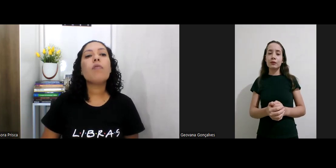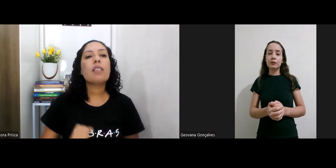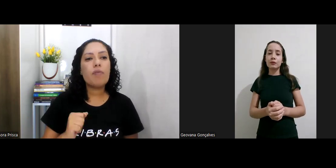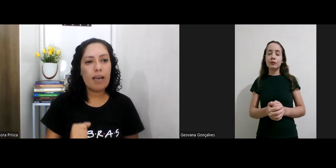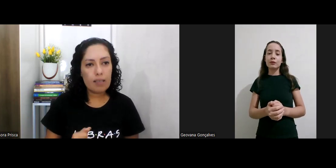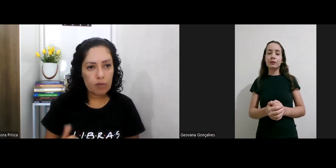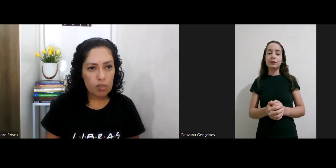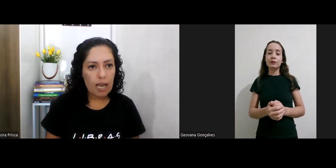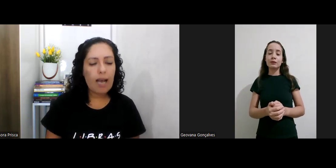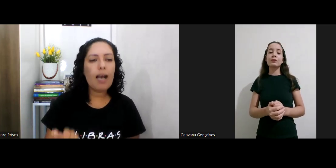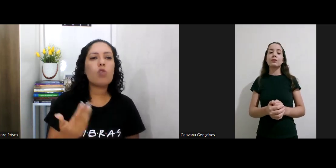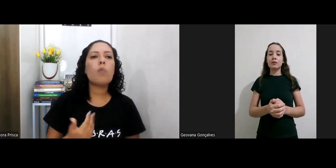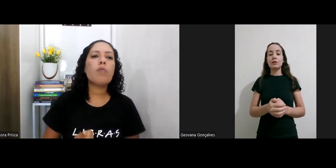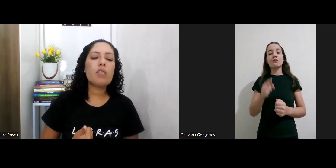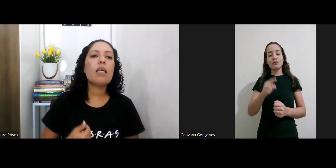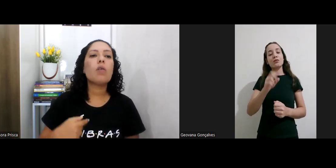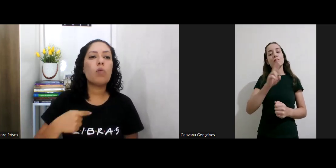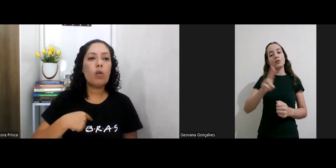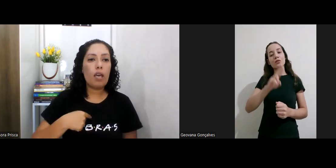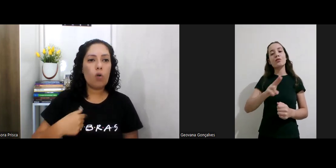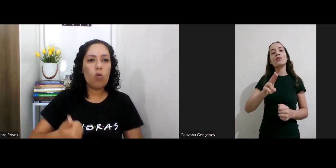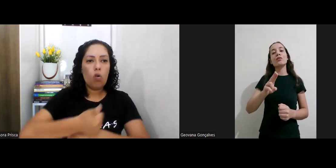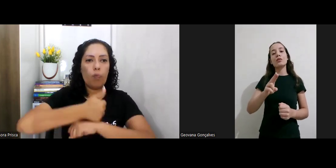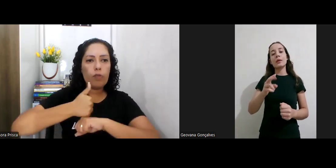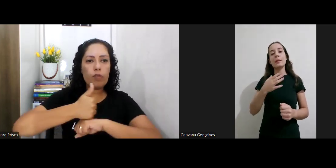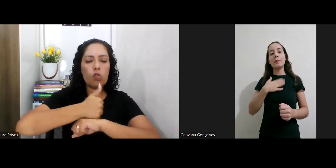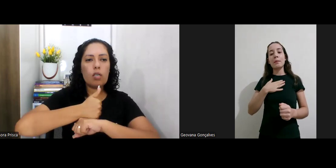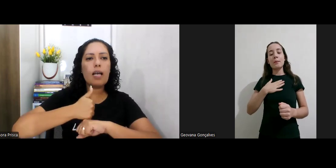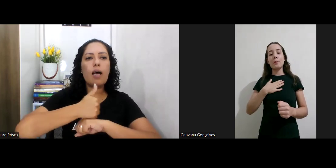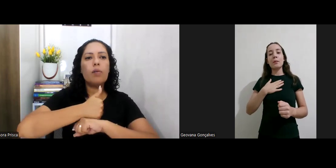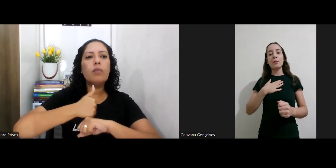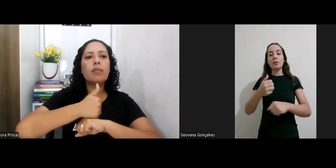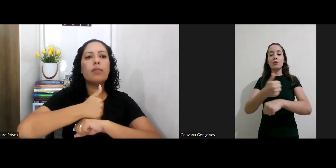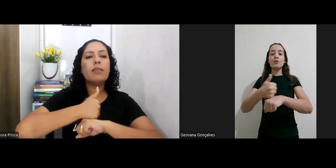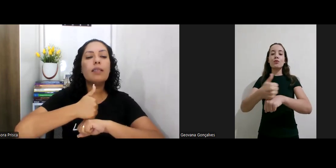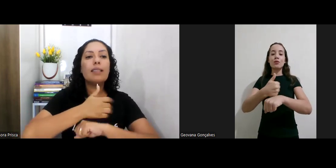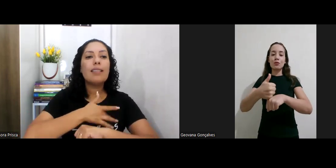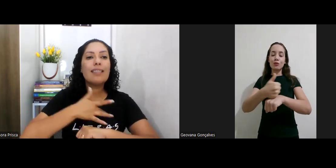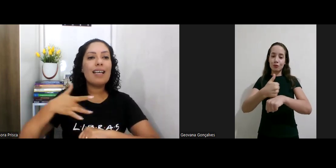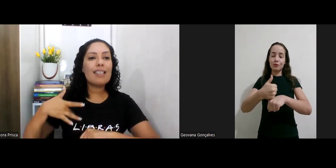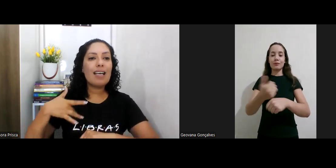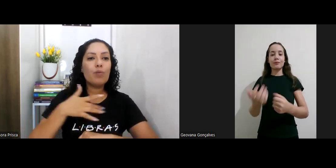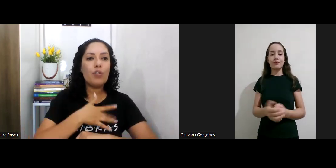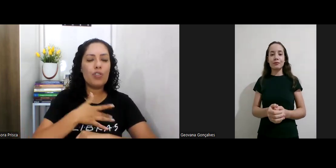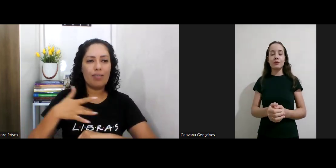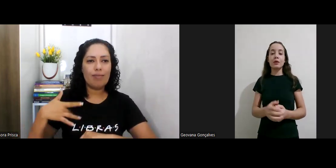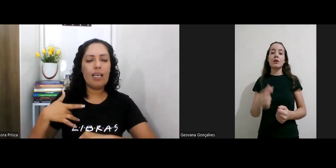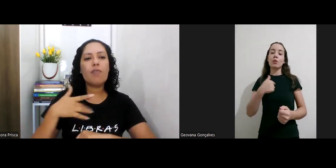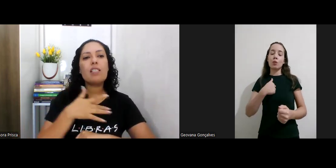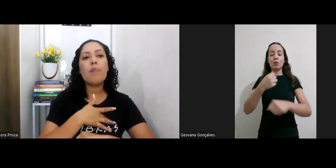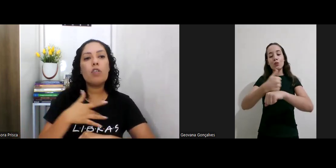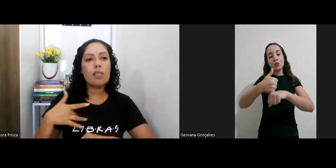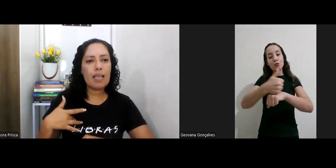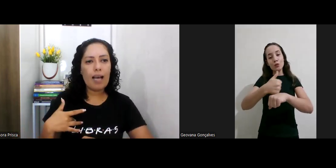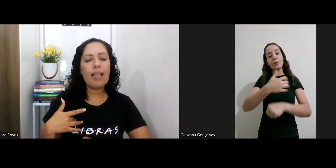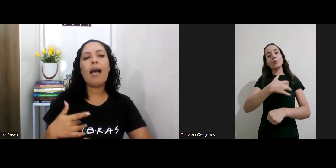E aí você vai usar a sua profissão. Eu, profissional da saúde. E